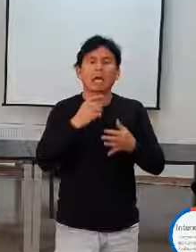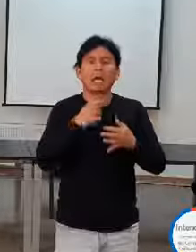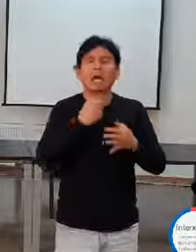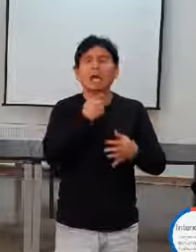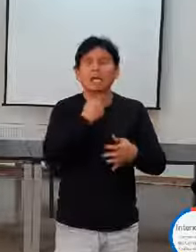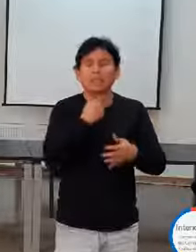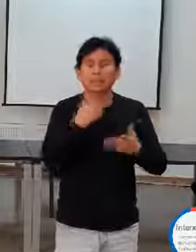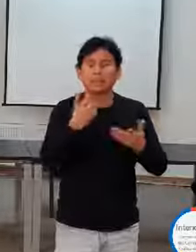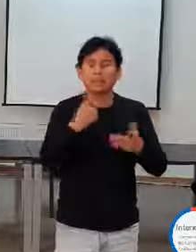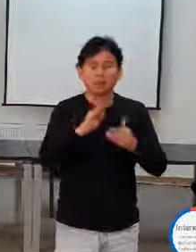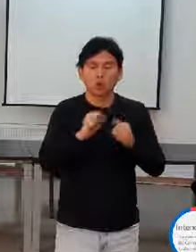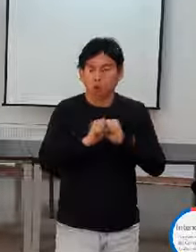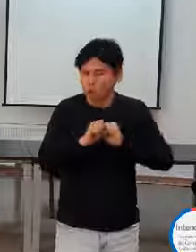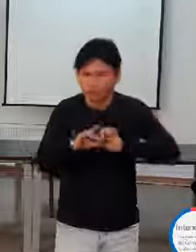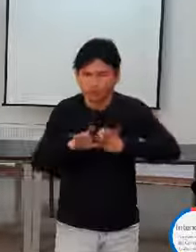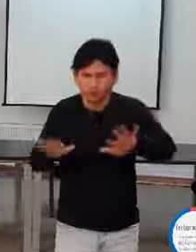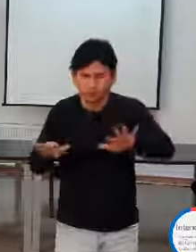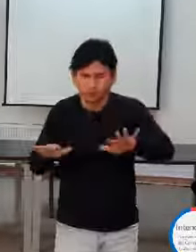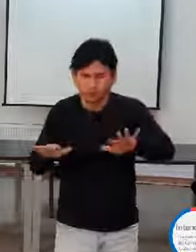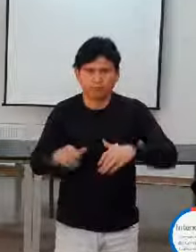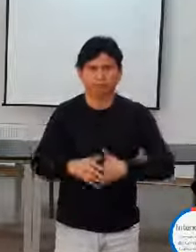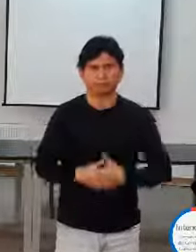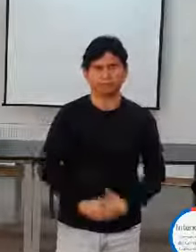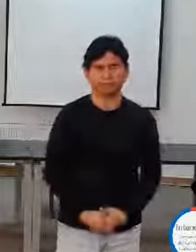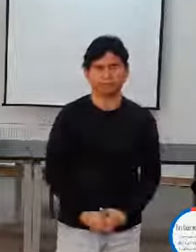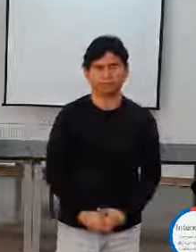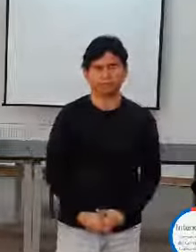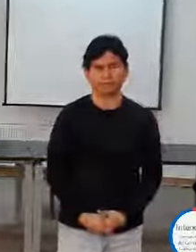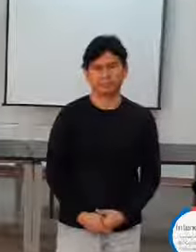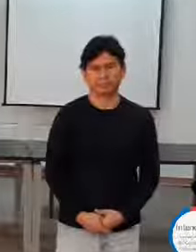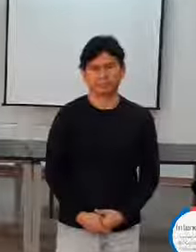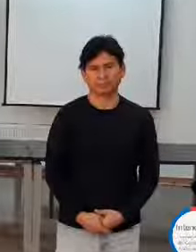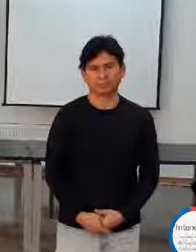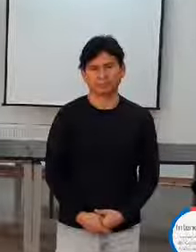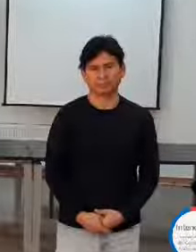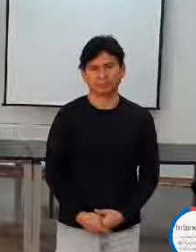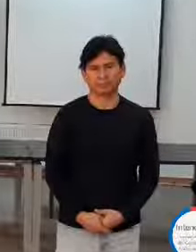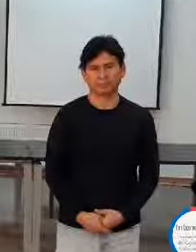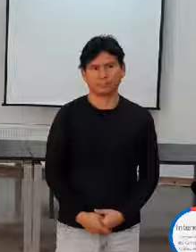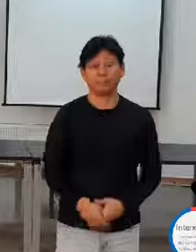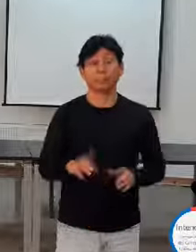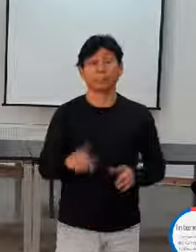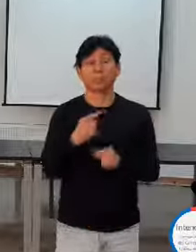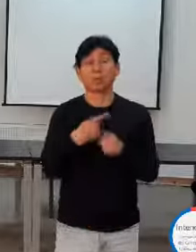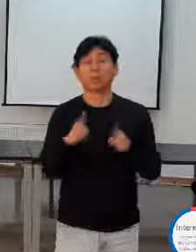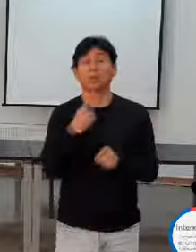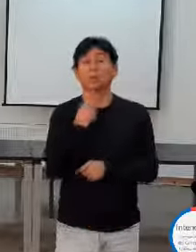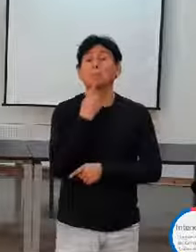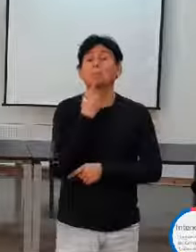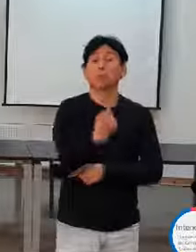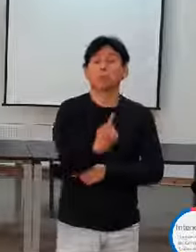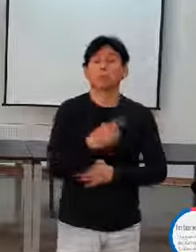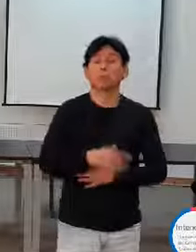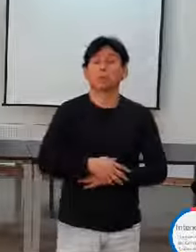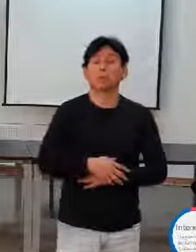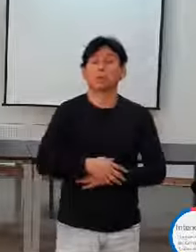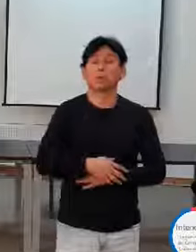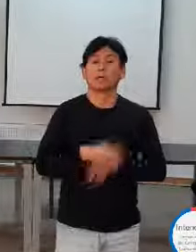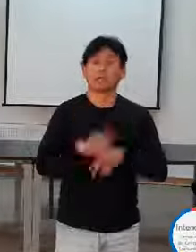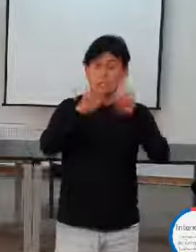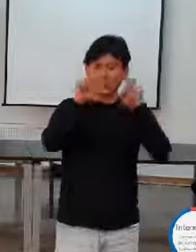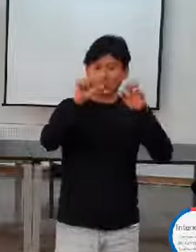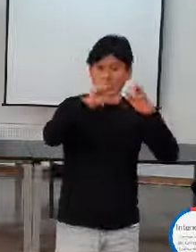el no avance de este virus que nos afecta a todo Chile Mayor no sé si usted tiene conocimiento la noche